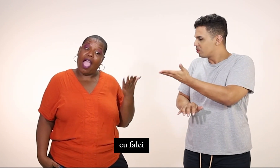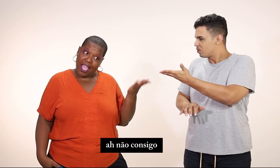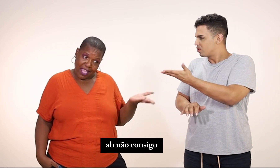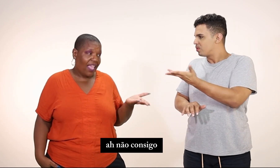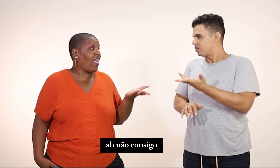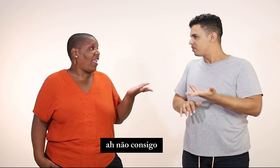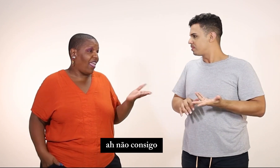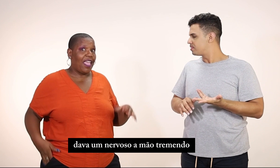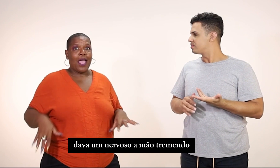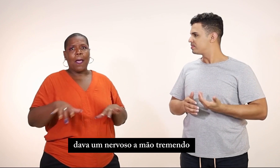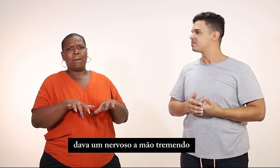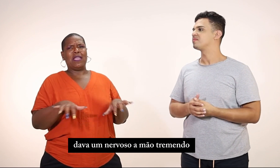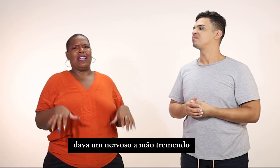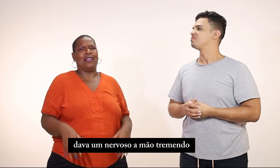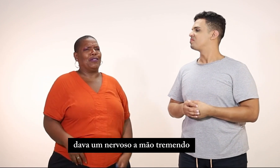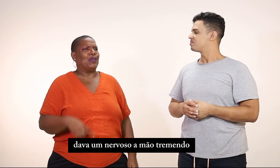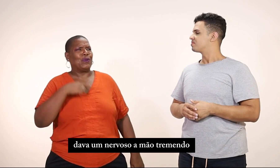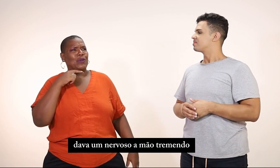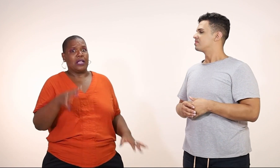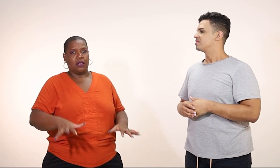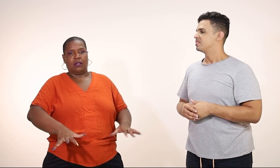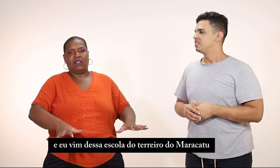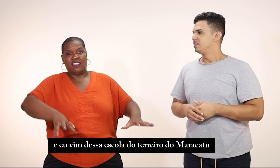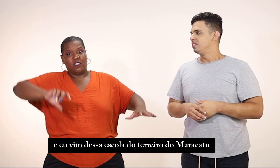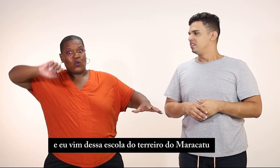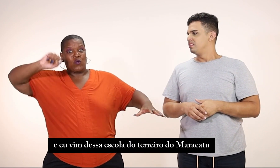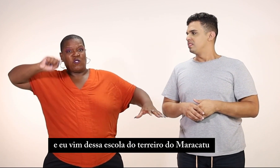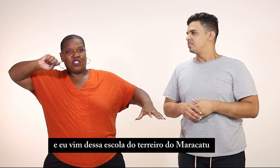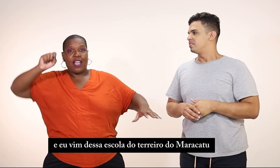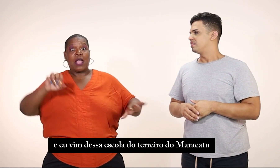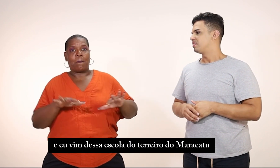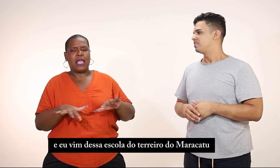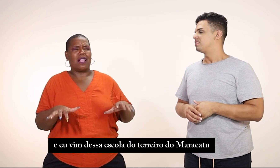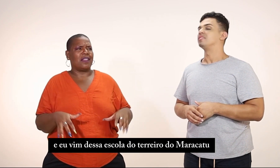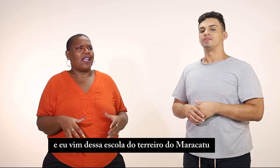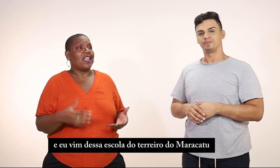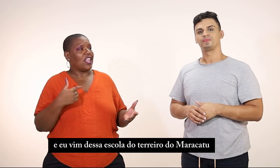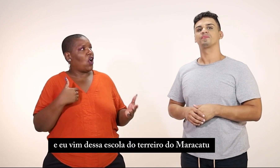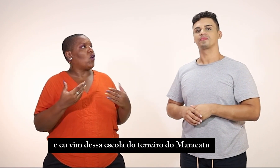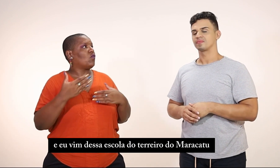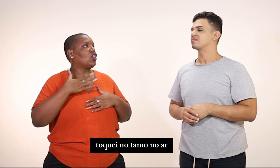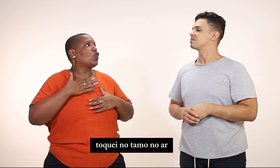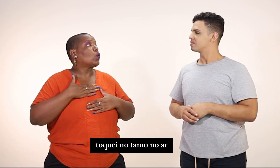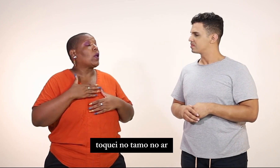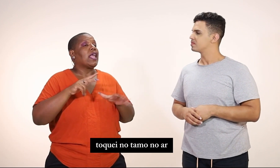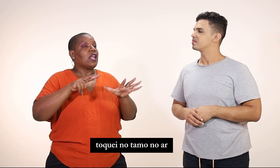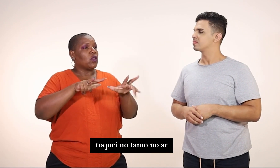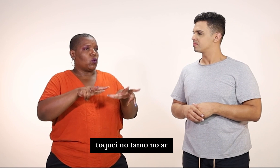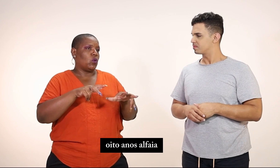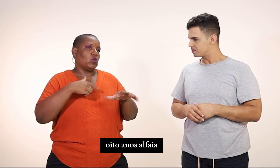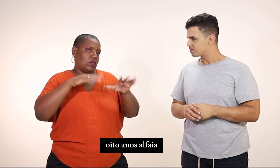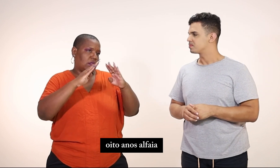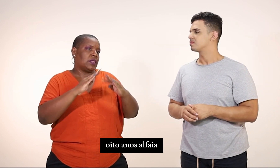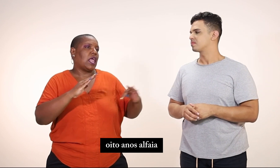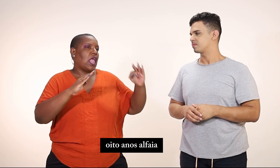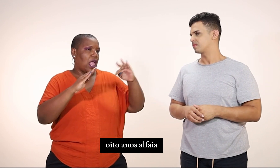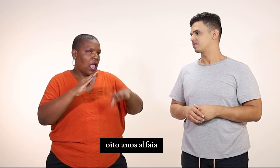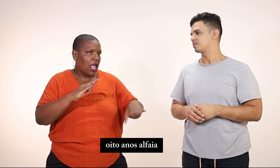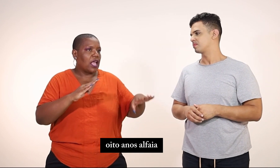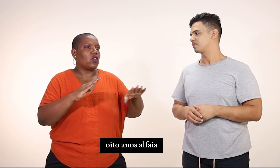não consigo, dava um nervoso, a mão tremendo. E eu vim dessa escola, do terreiro, do maracatu, toquei no Tamo no Ar há 8 anos,